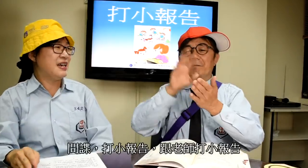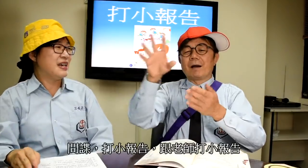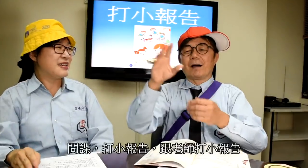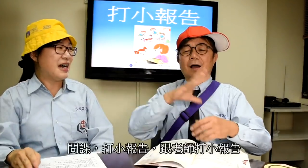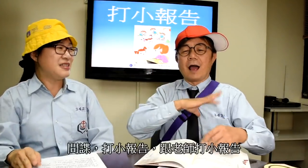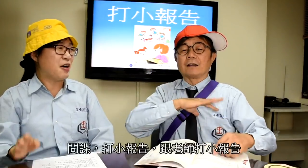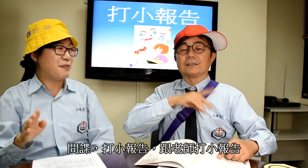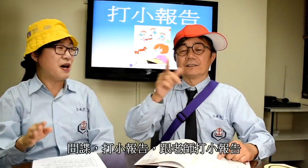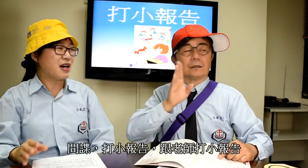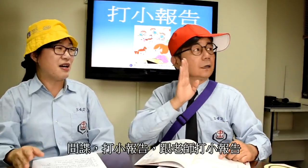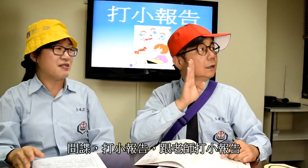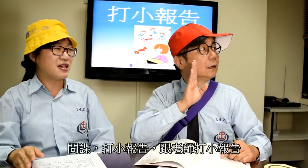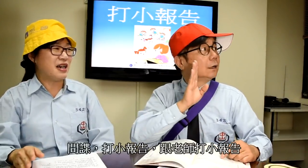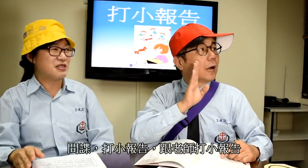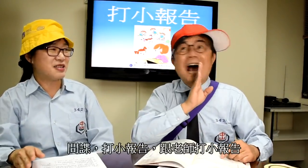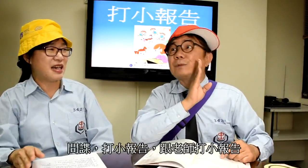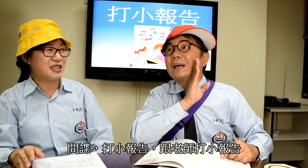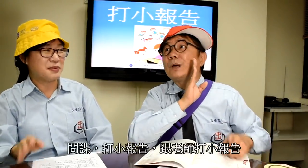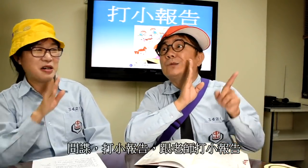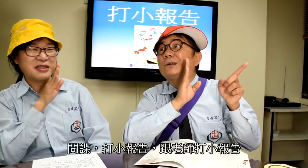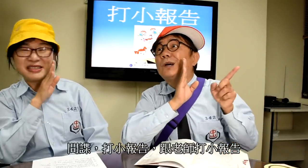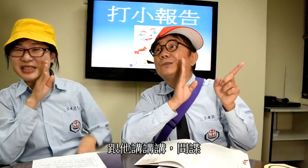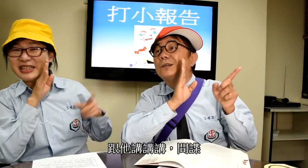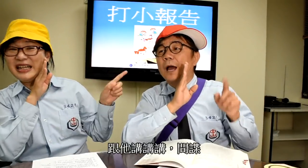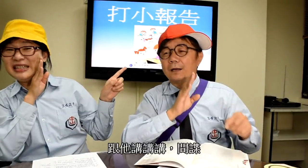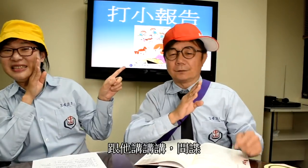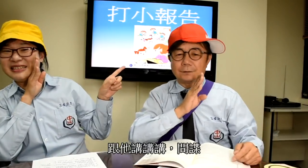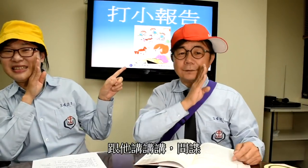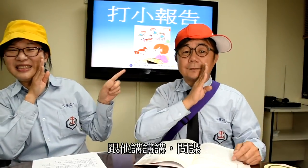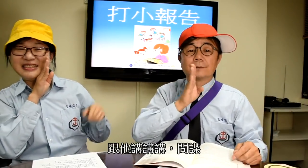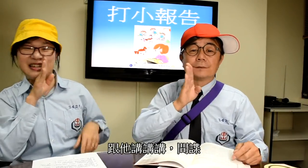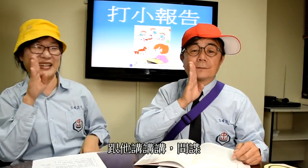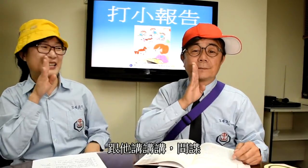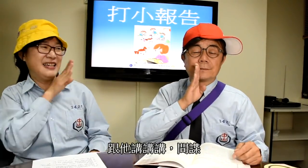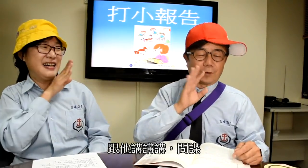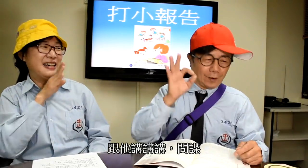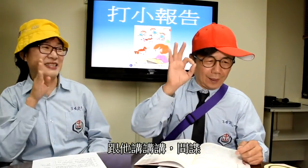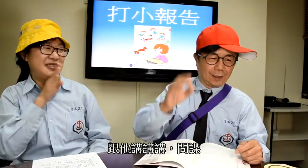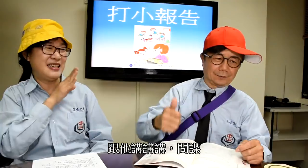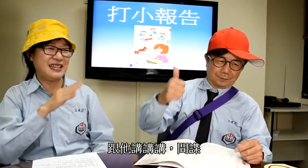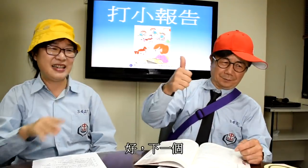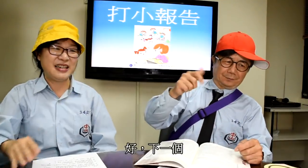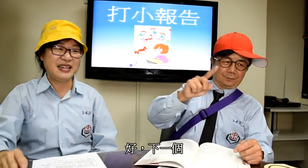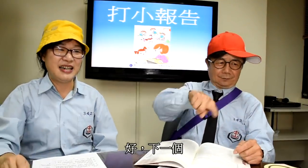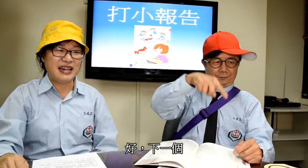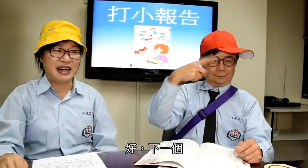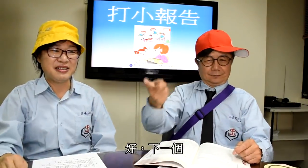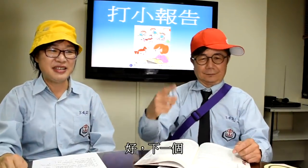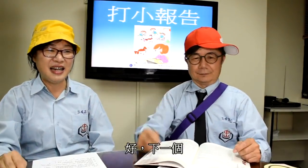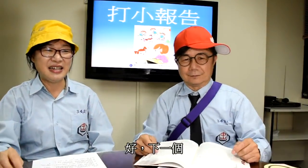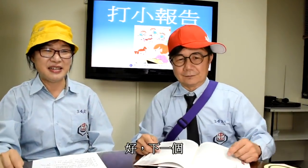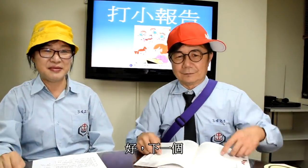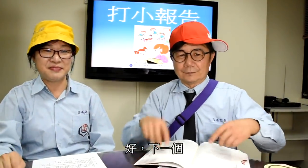打小报告，跟老师打小报告，跟他讲讲讲讲，好，间谍。好，下一个。